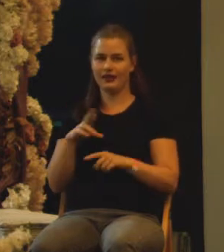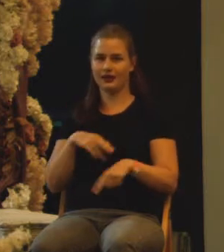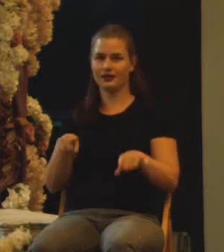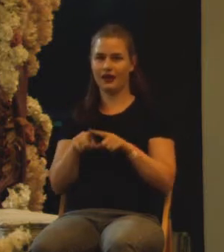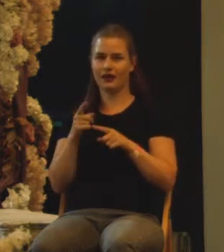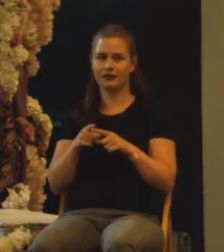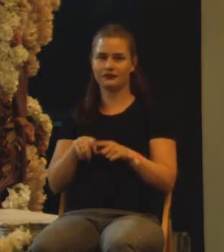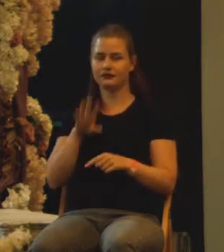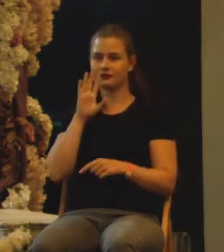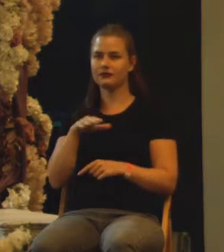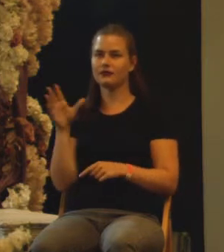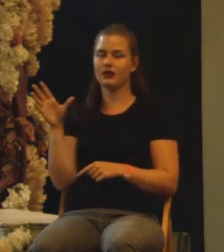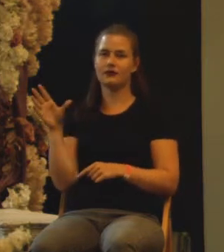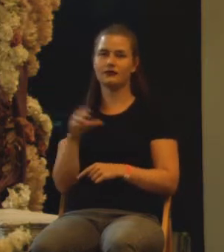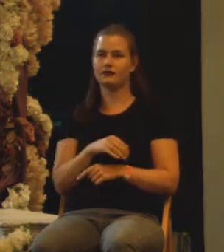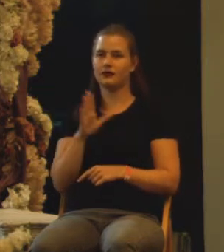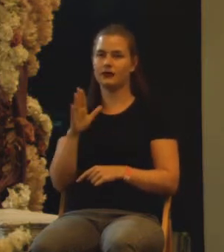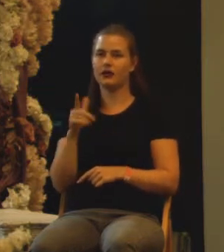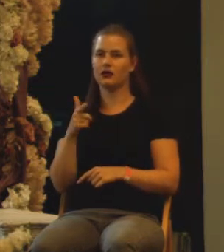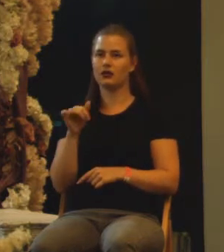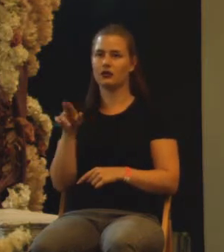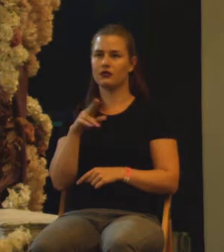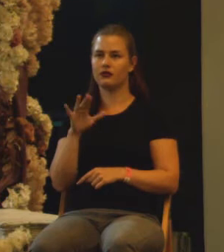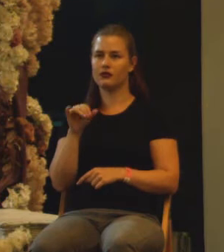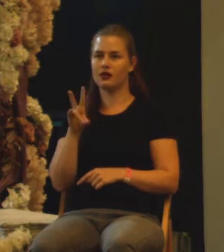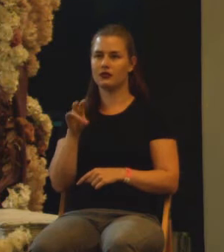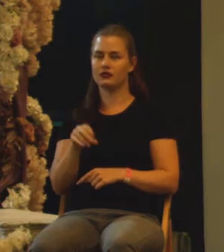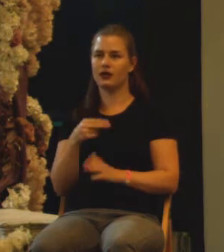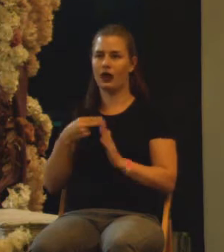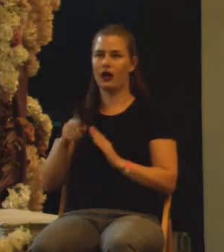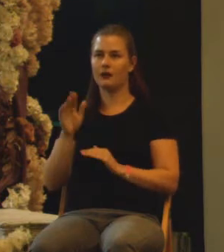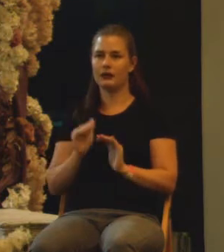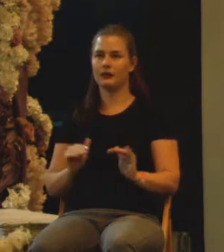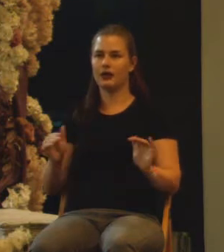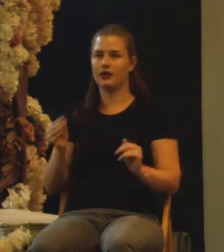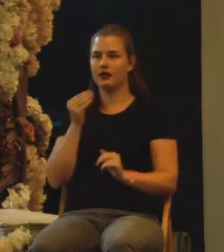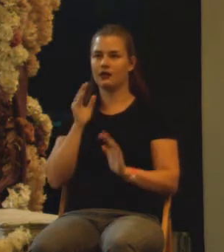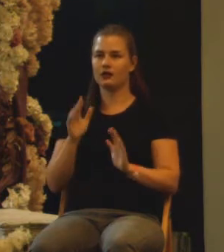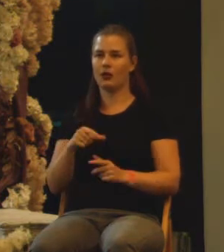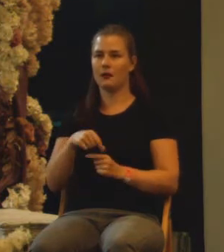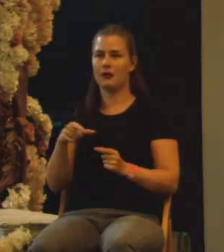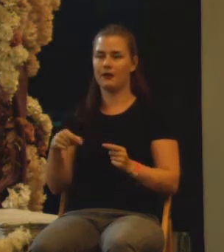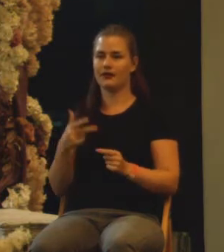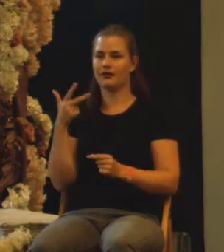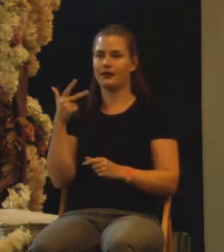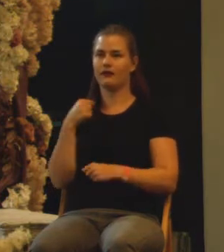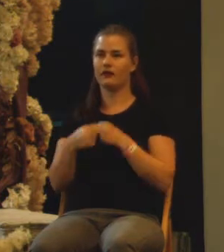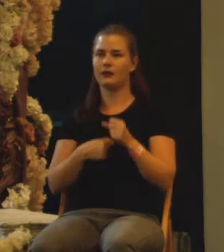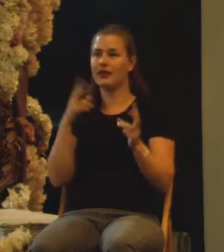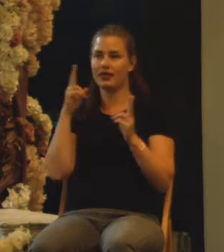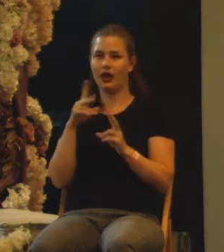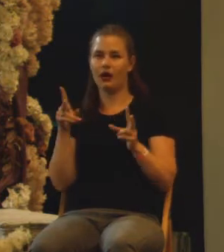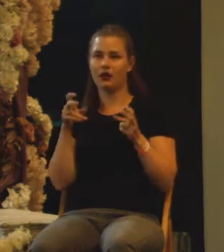люблю. У нас тоже все в Гудвайне отовариваются. А потом дети только едят пельмени «Три ведмедя». Не знаю, как так